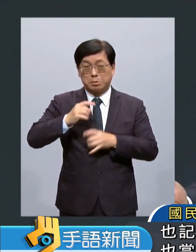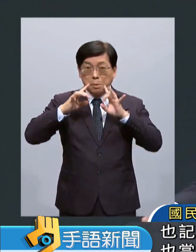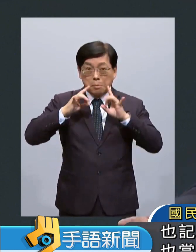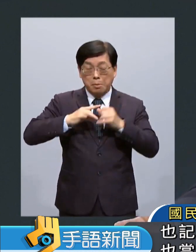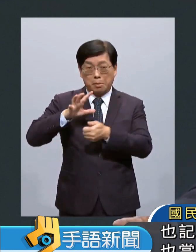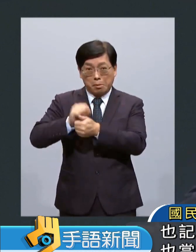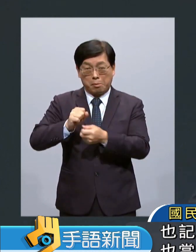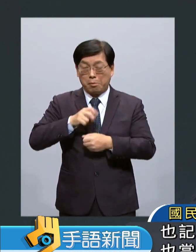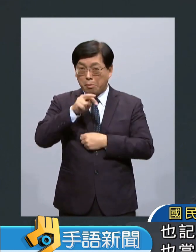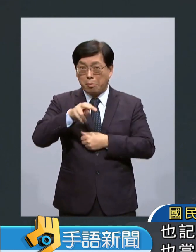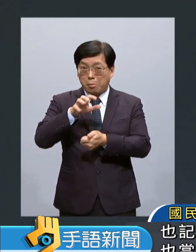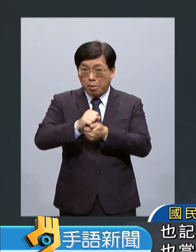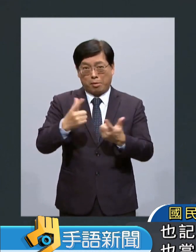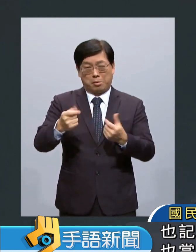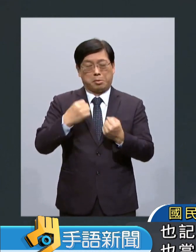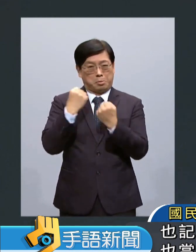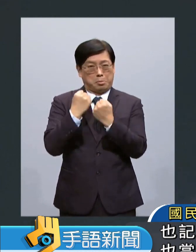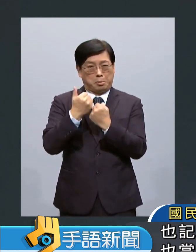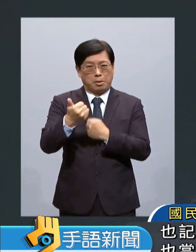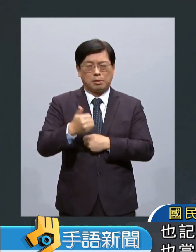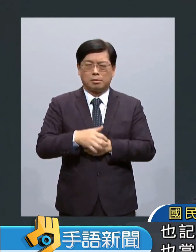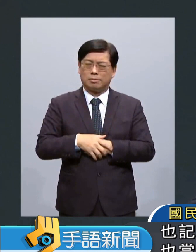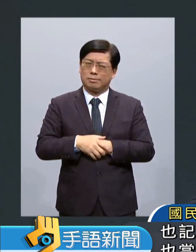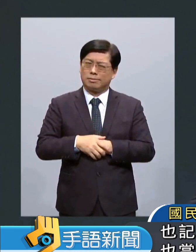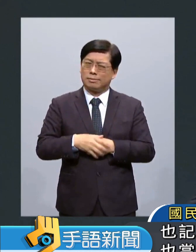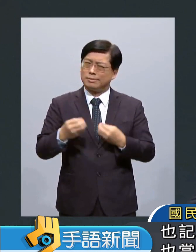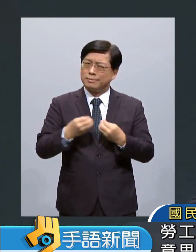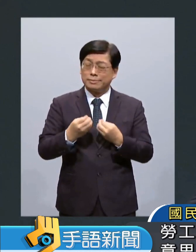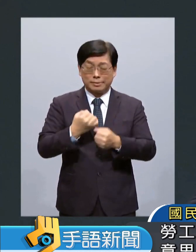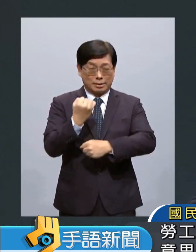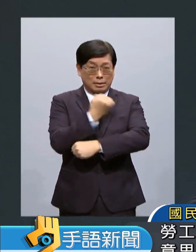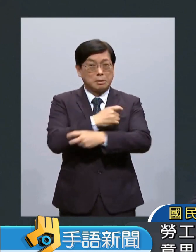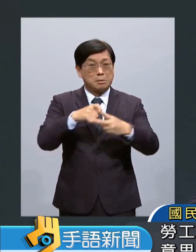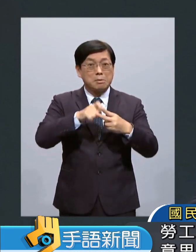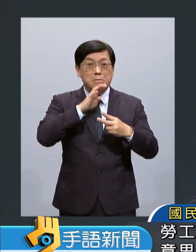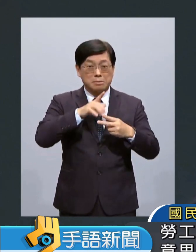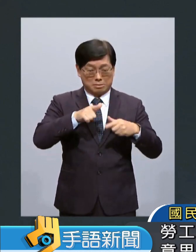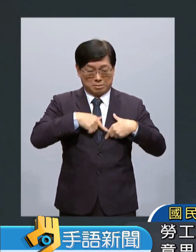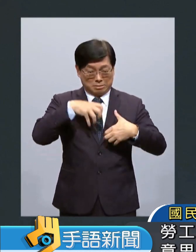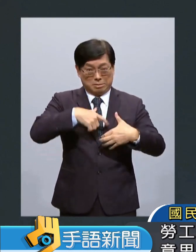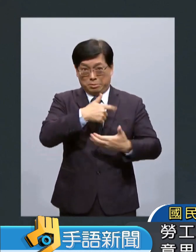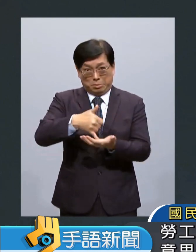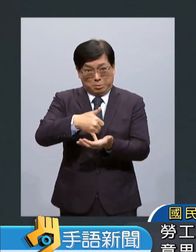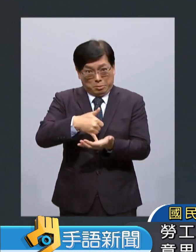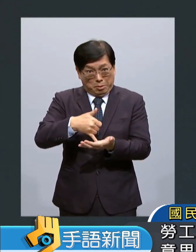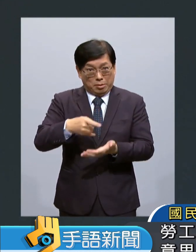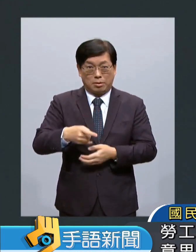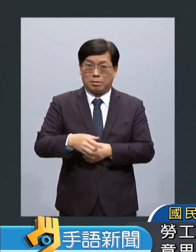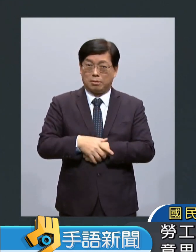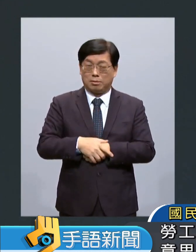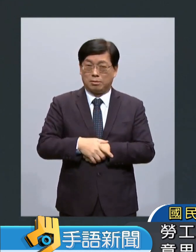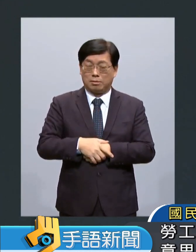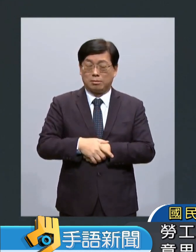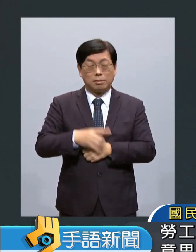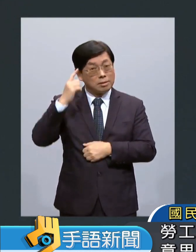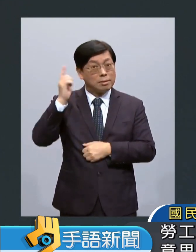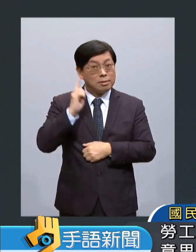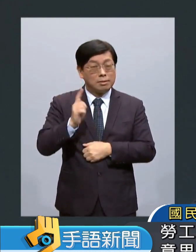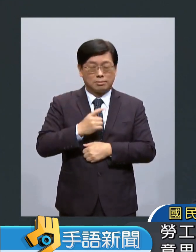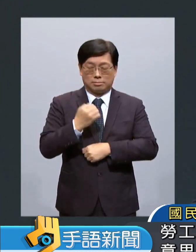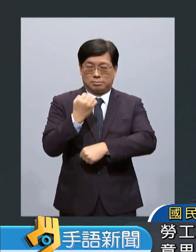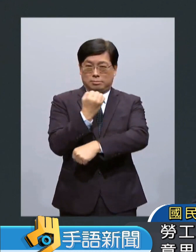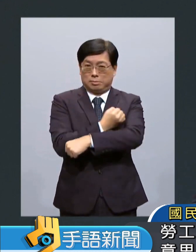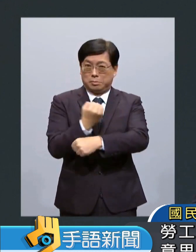作功德，所以有讲是讲劳工是咱心内上忍的一块哈。意思讲劳工劳